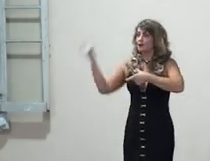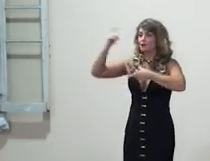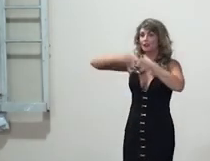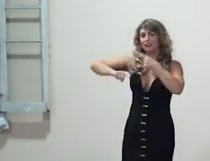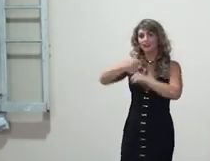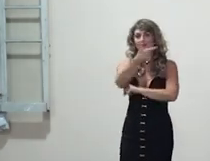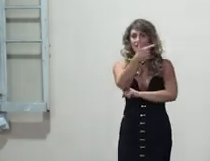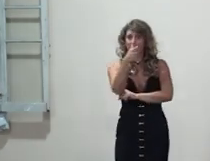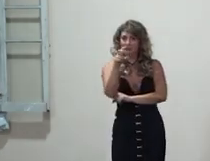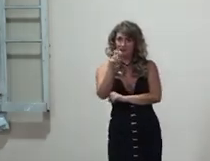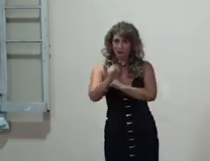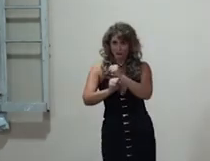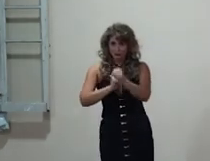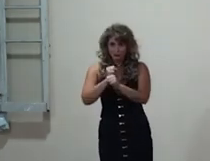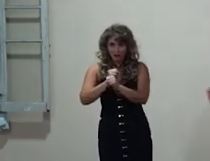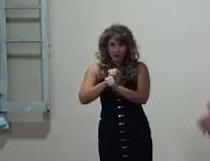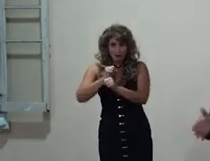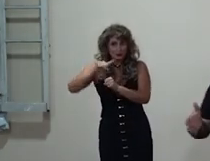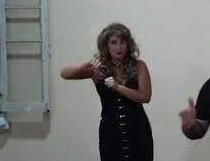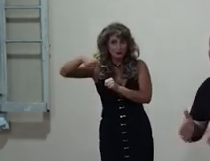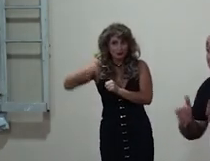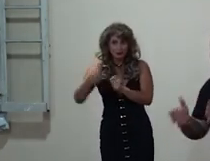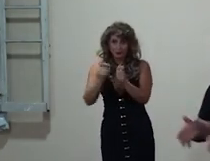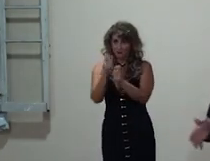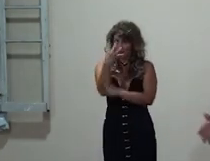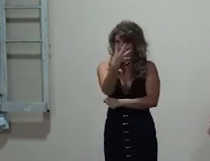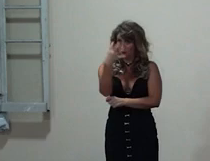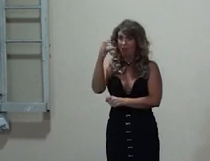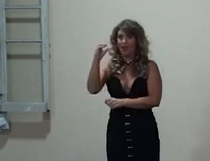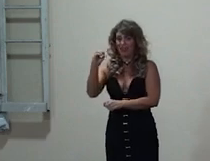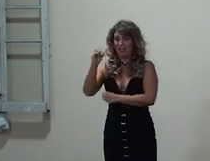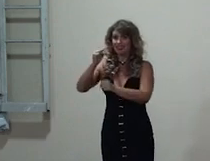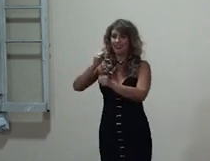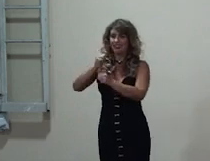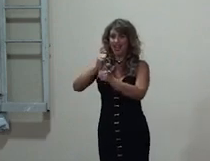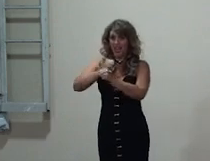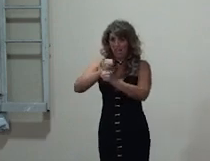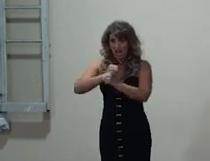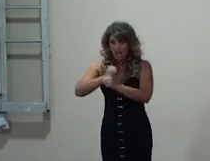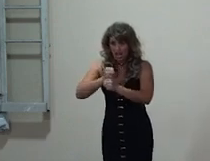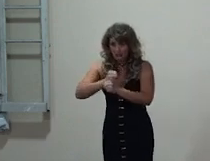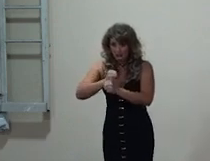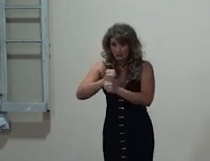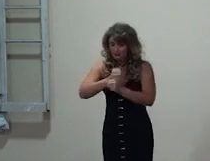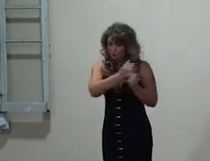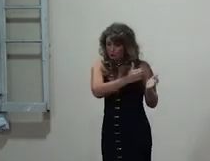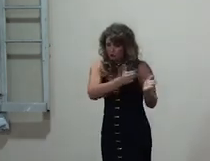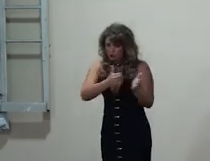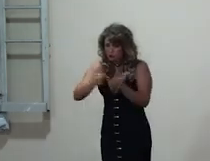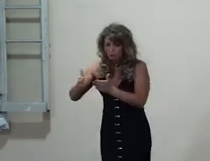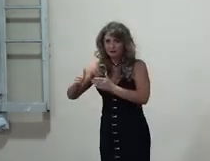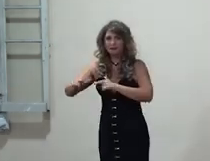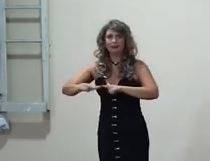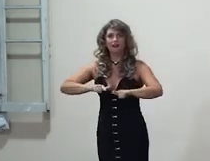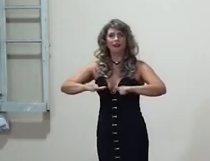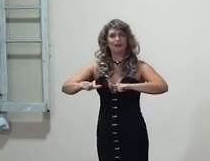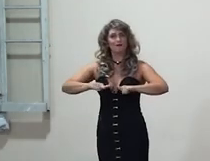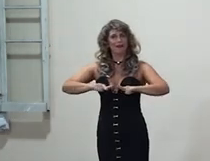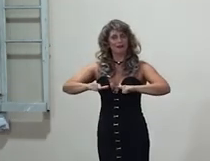25 anos depois, porque ao fazer 40 anos de vida pública, eu estou fazendo esse